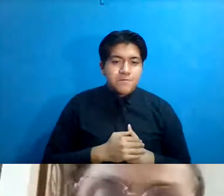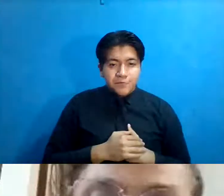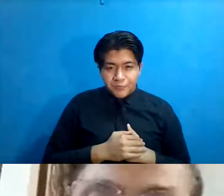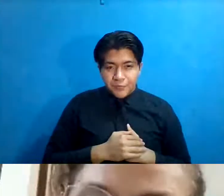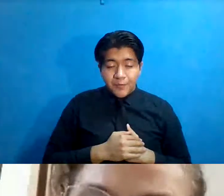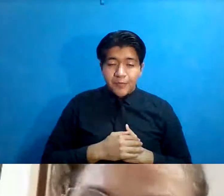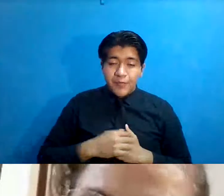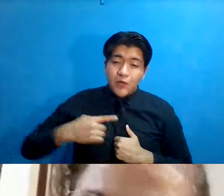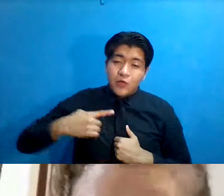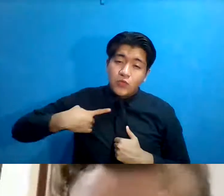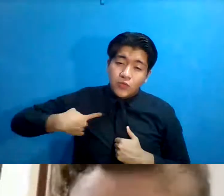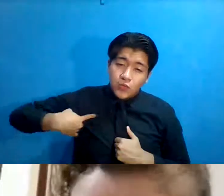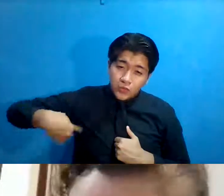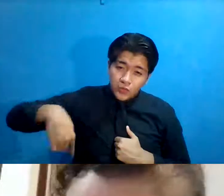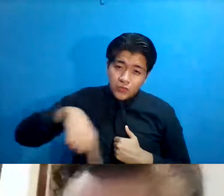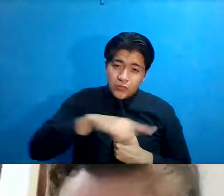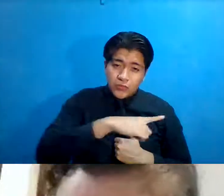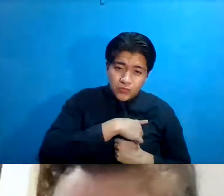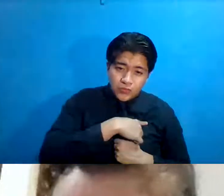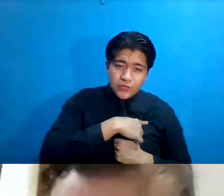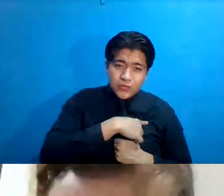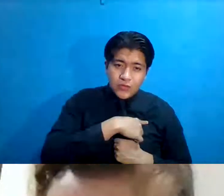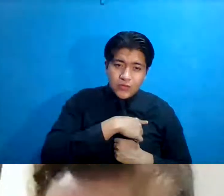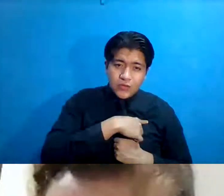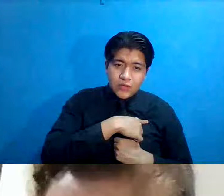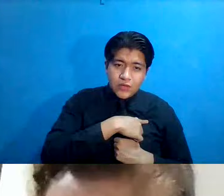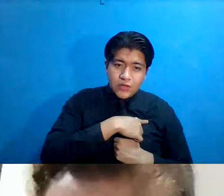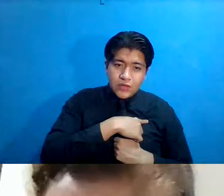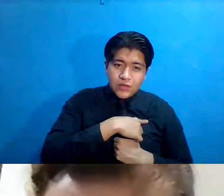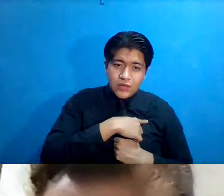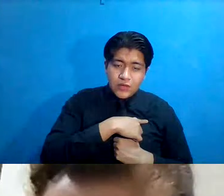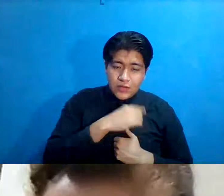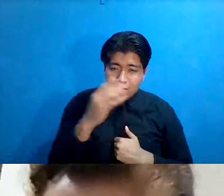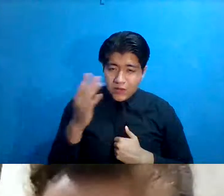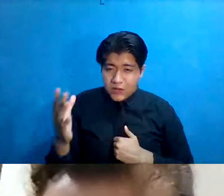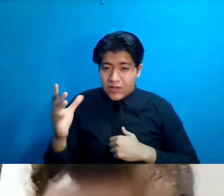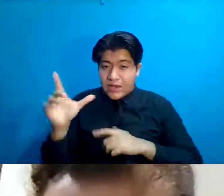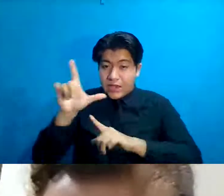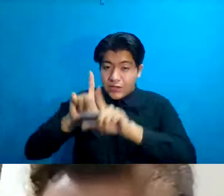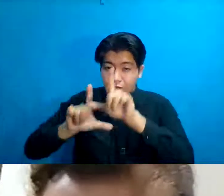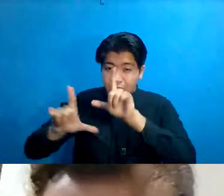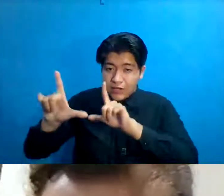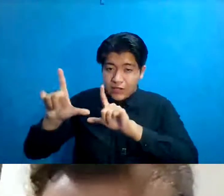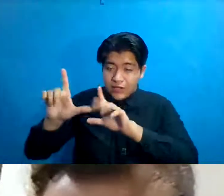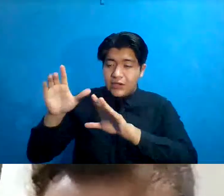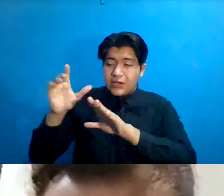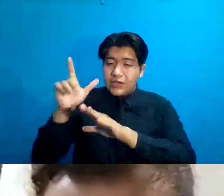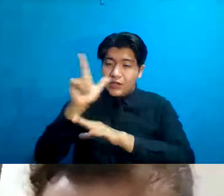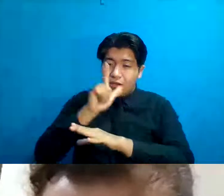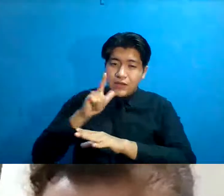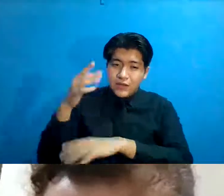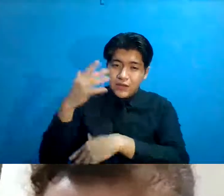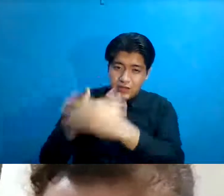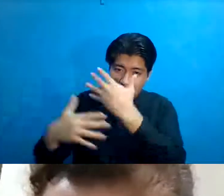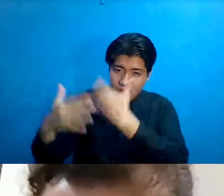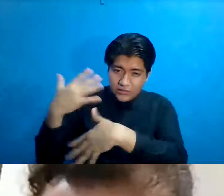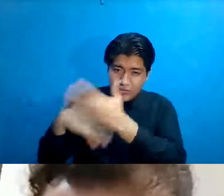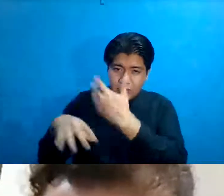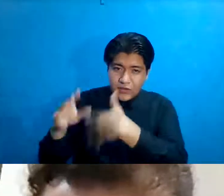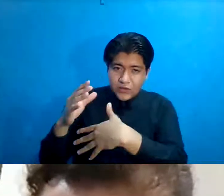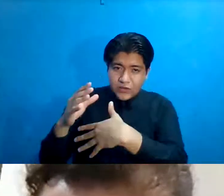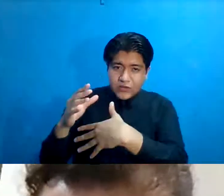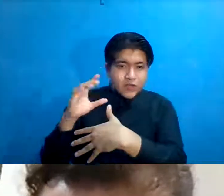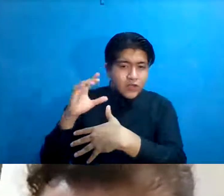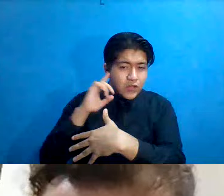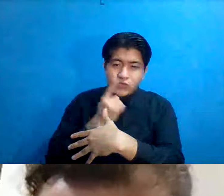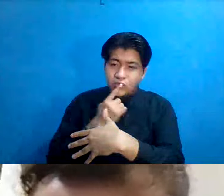tenemos que la lengua de señas y la comunidad sorda tiene proyección significativa en múltiples